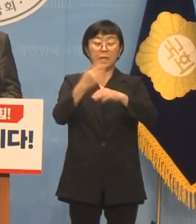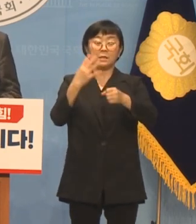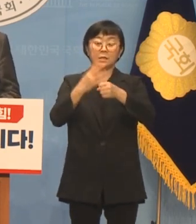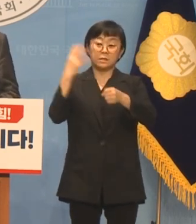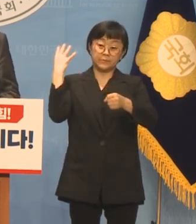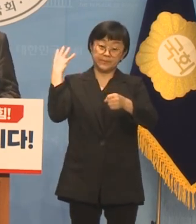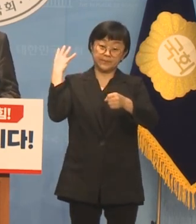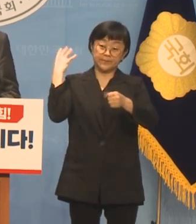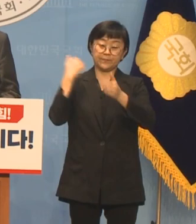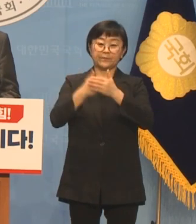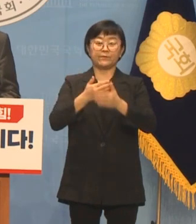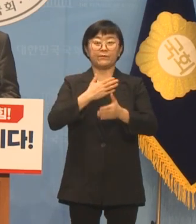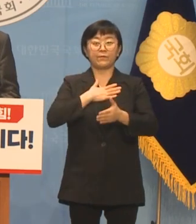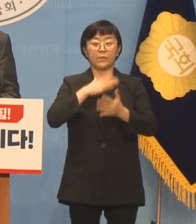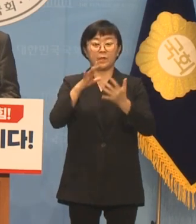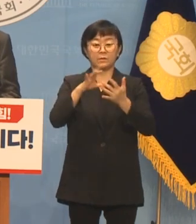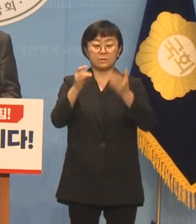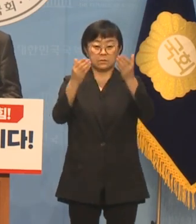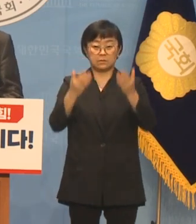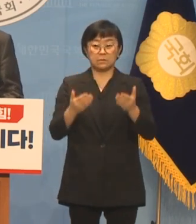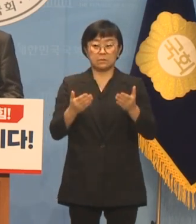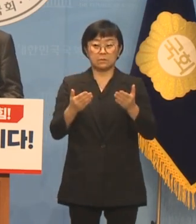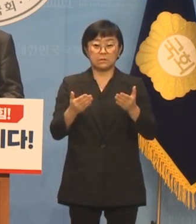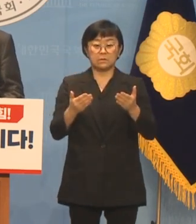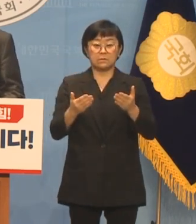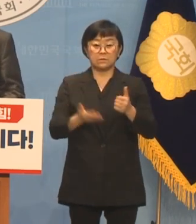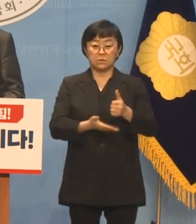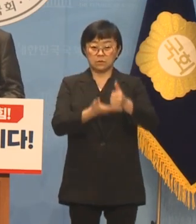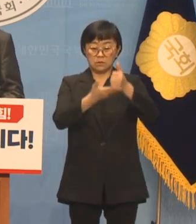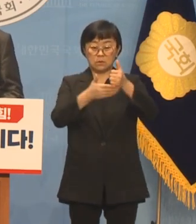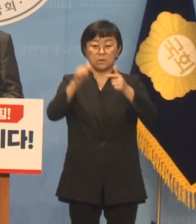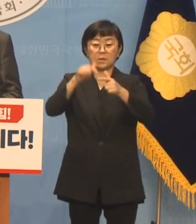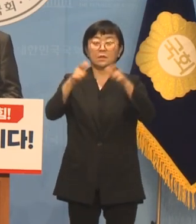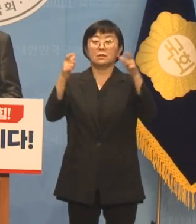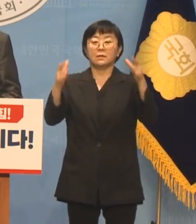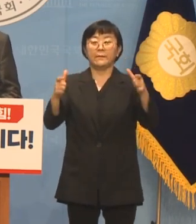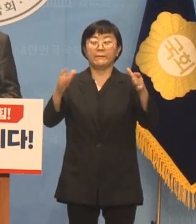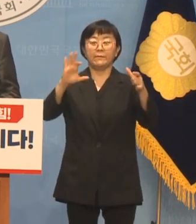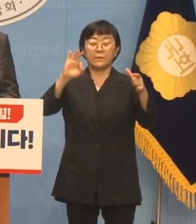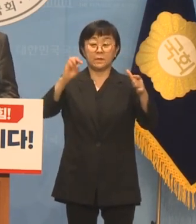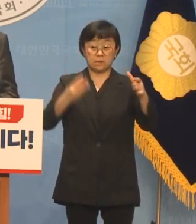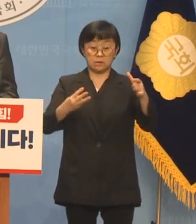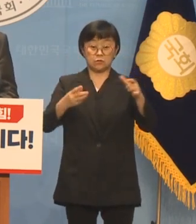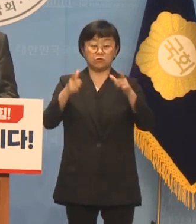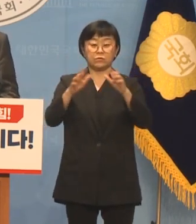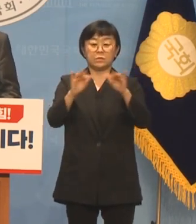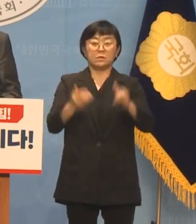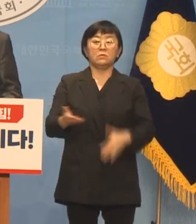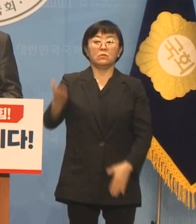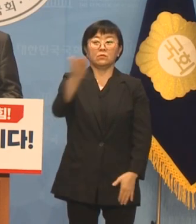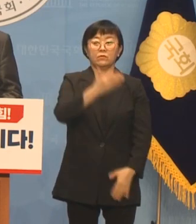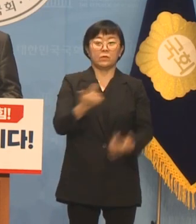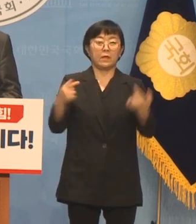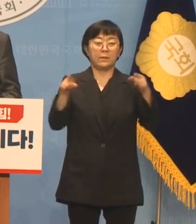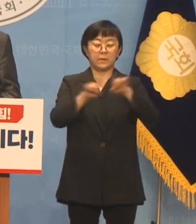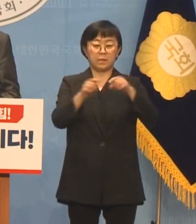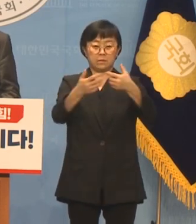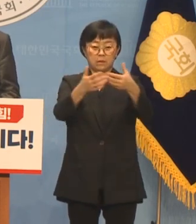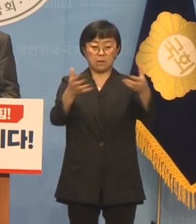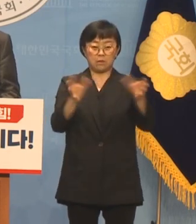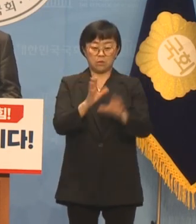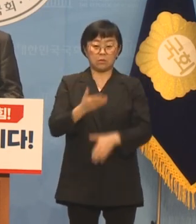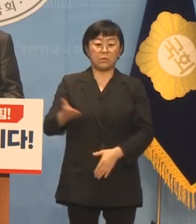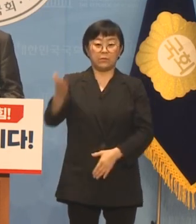전에 저를 선택해 주셨던 존경하는 강남을 주민 여러분과 당원